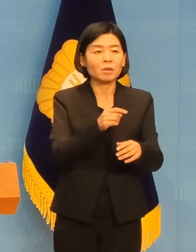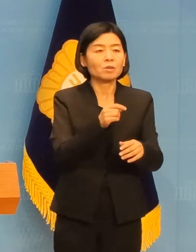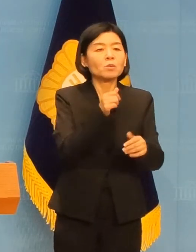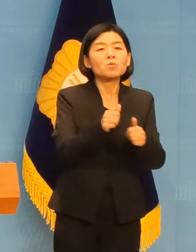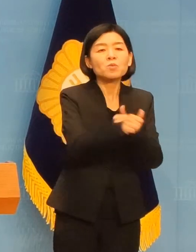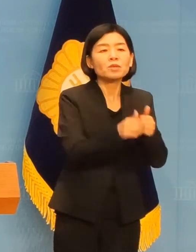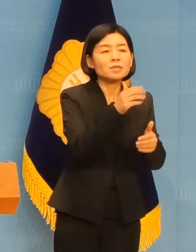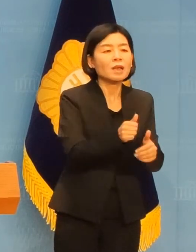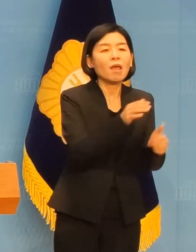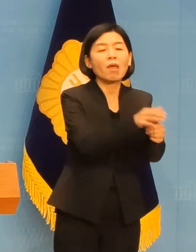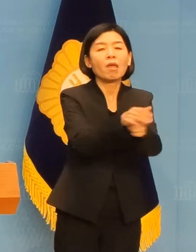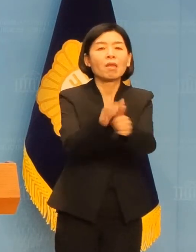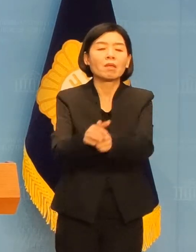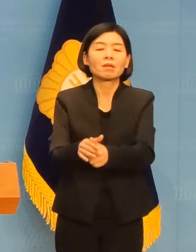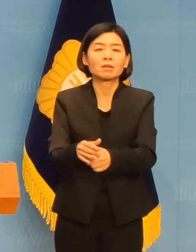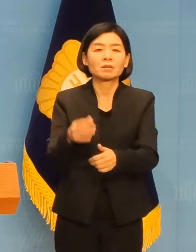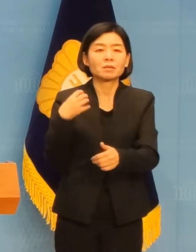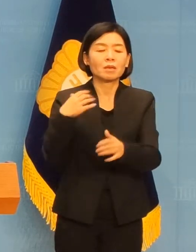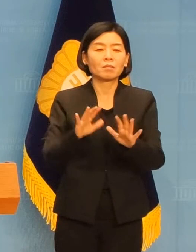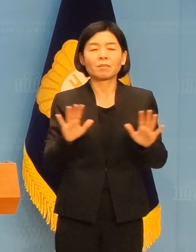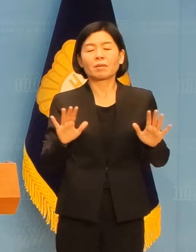책임의식조차 드러내지 못했습니다.